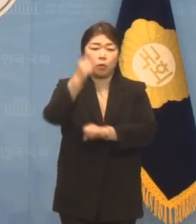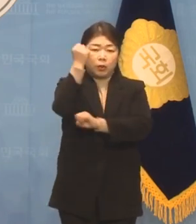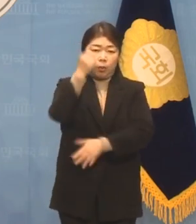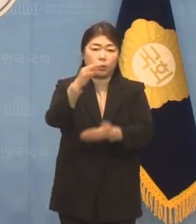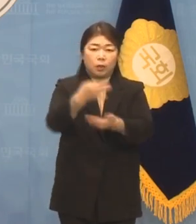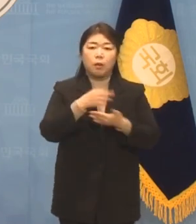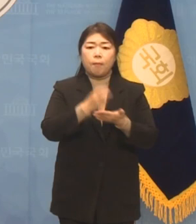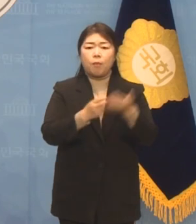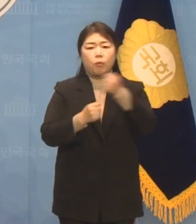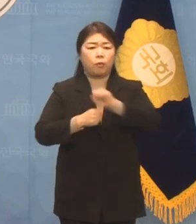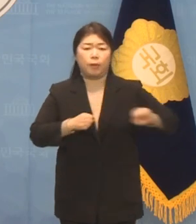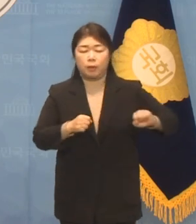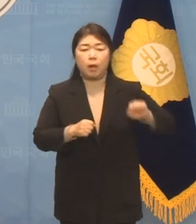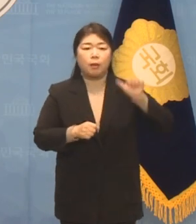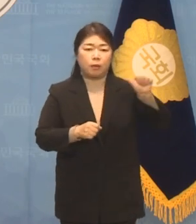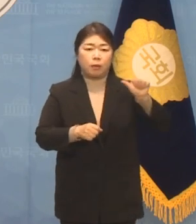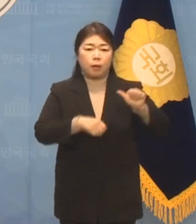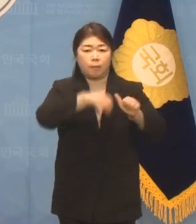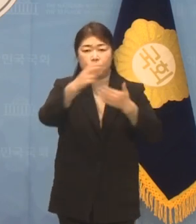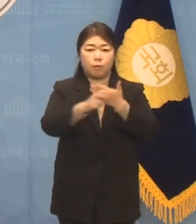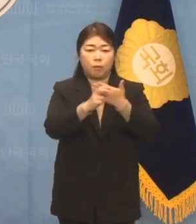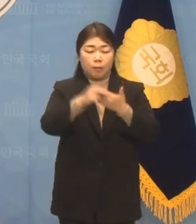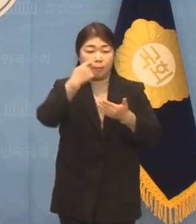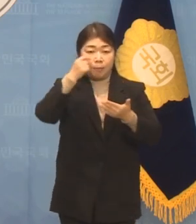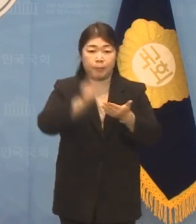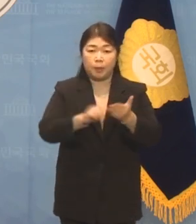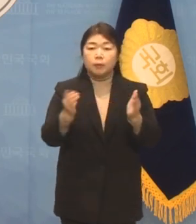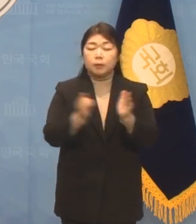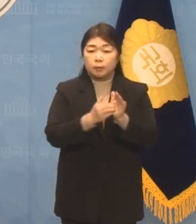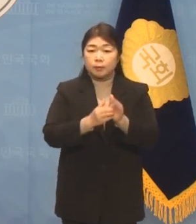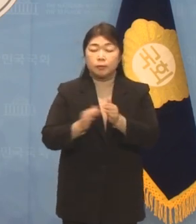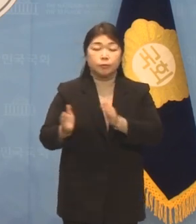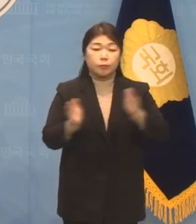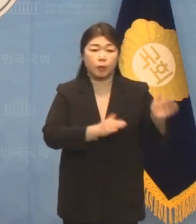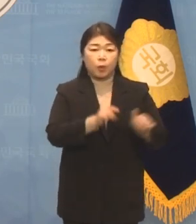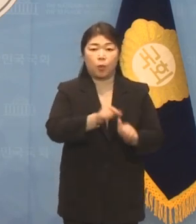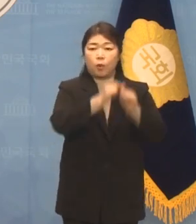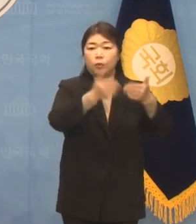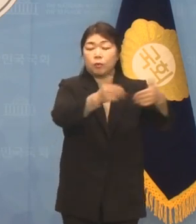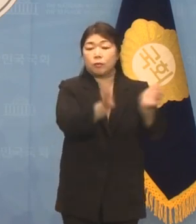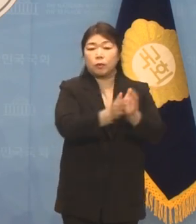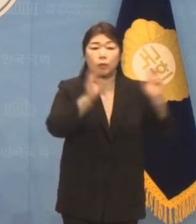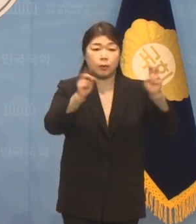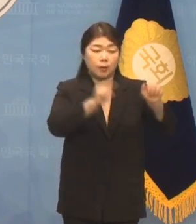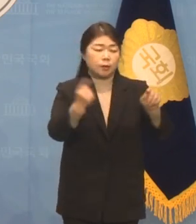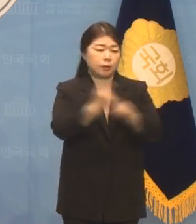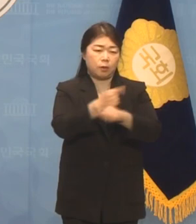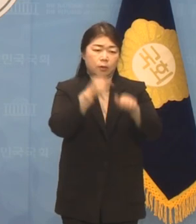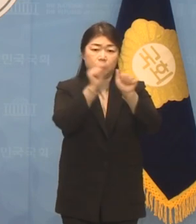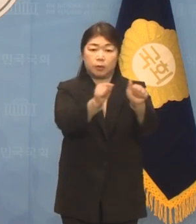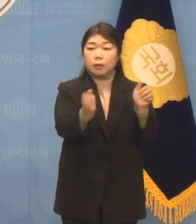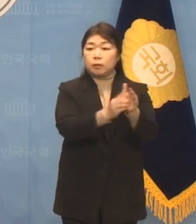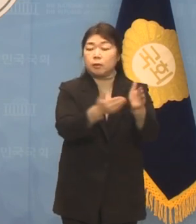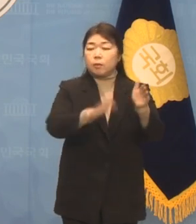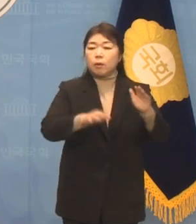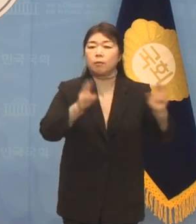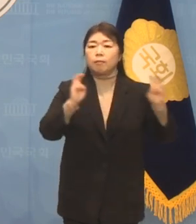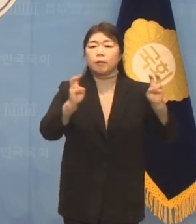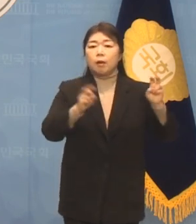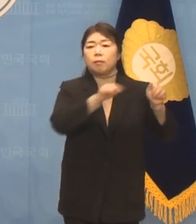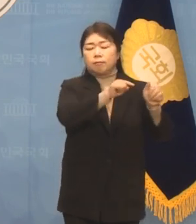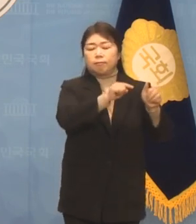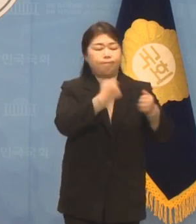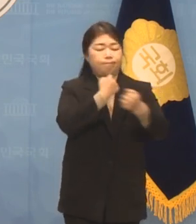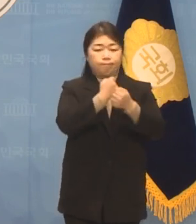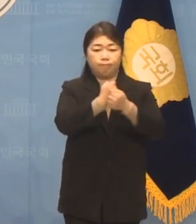등을 위반한 5개 사항을 적발했습니다. 이후 고용노동부는 회사에 이를 시정 지시하였으나 해성운수는